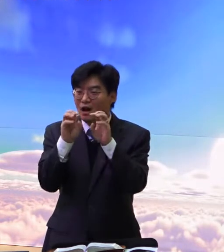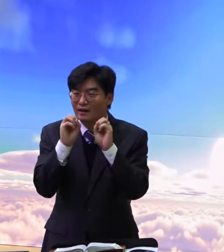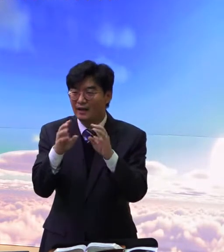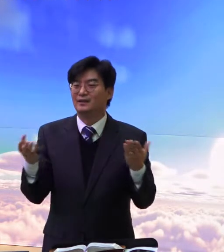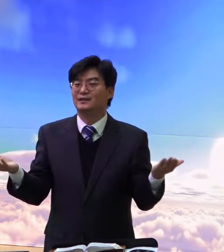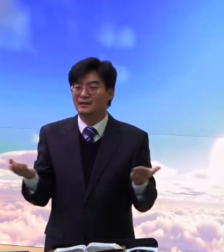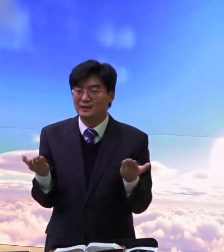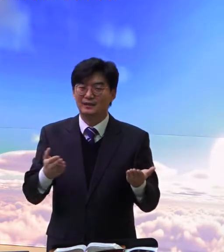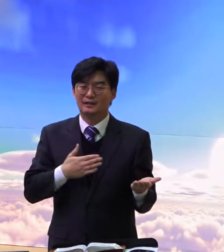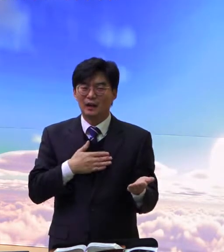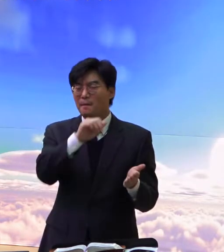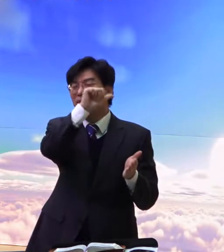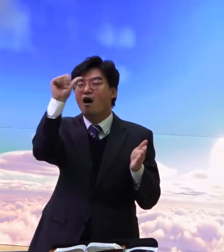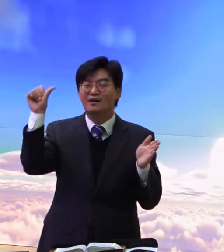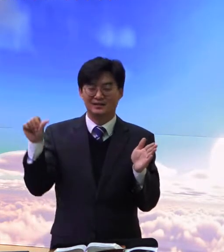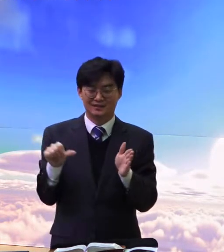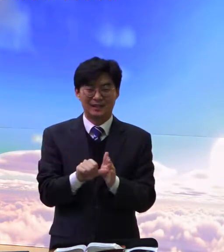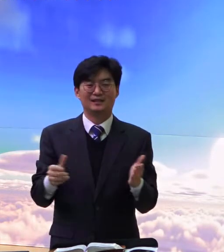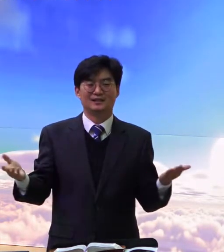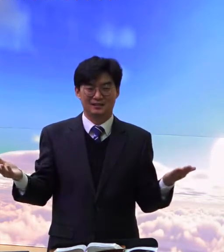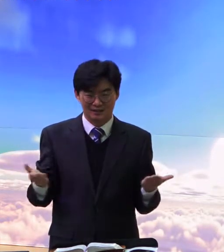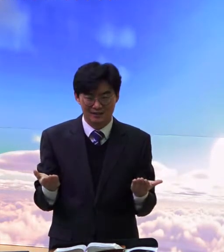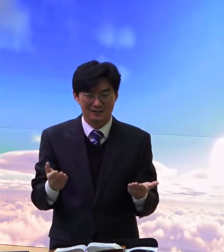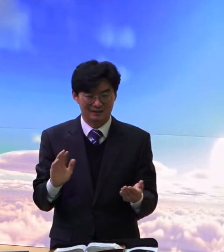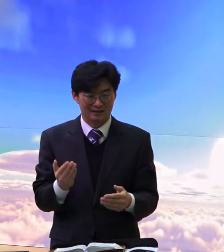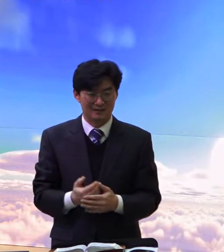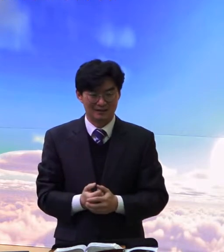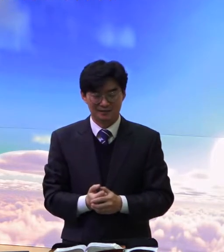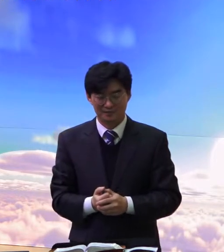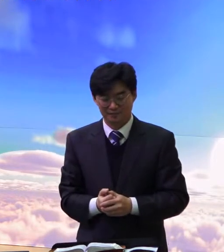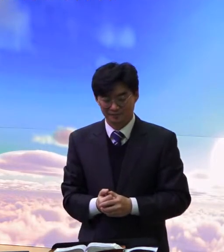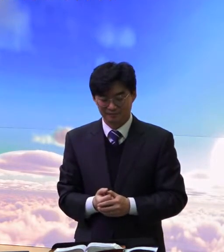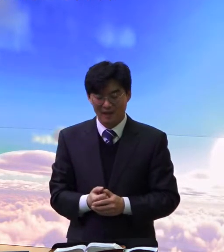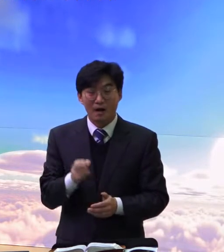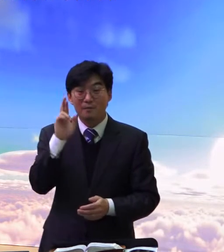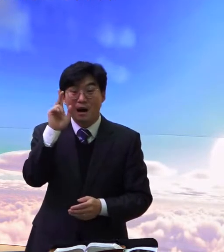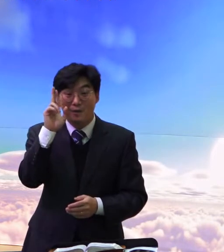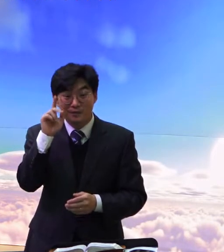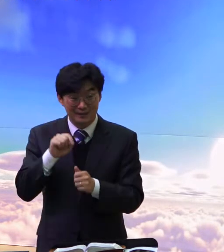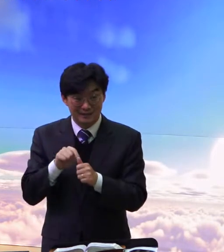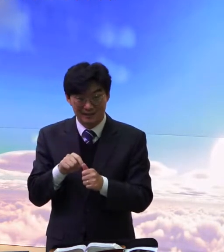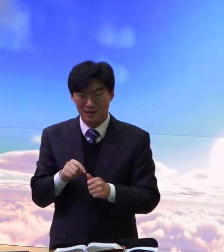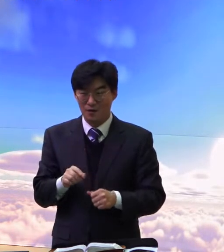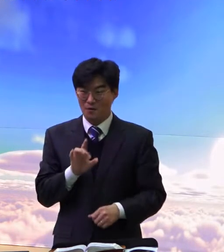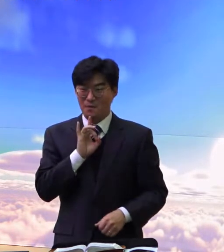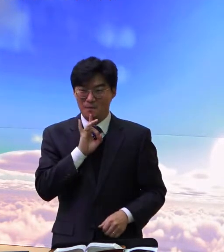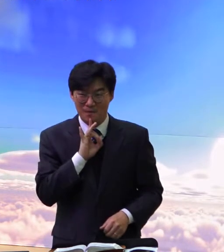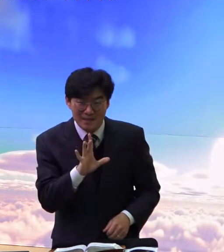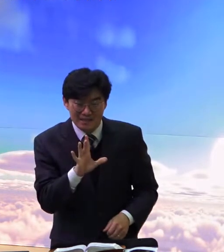삶의 이유이고 그의 사명의 전부였습니다. 바울에게는 오직 예수님이었습니다.